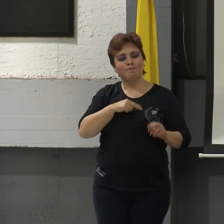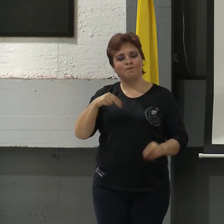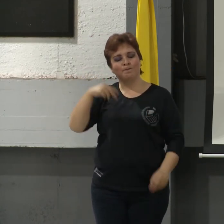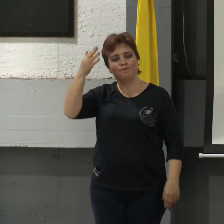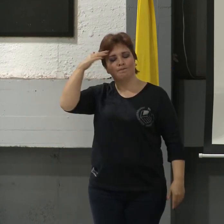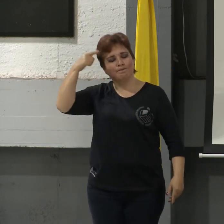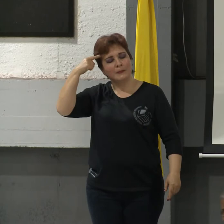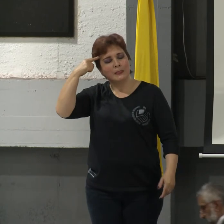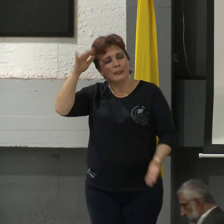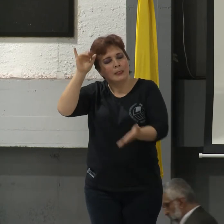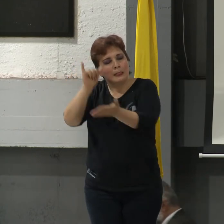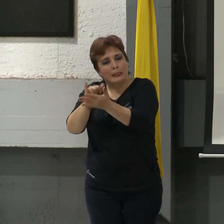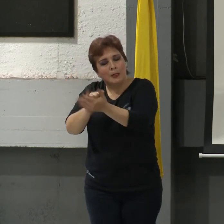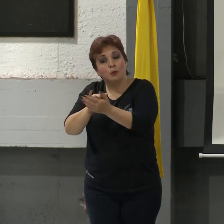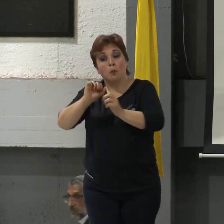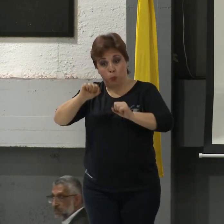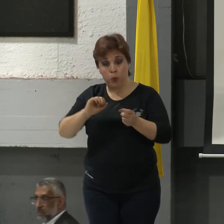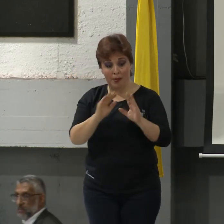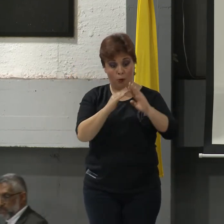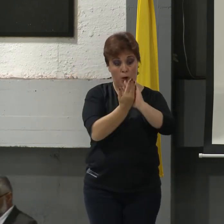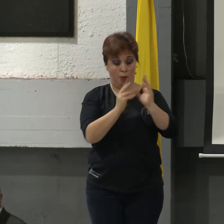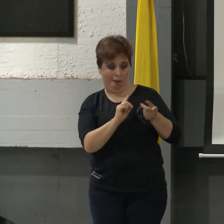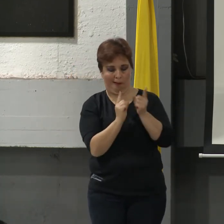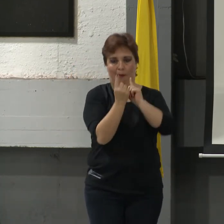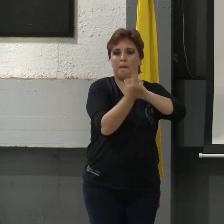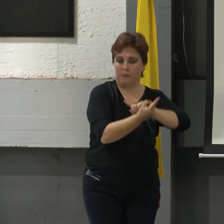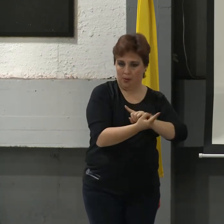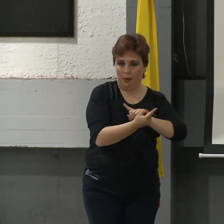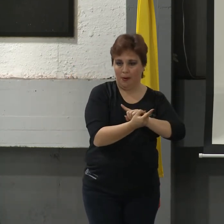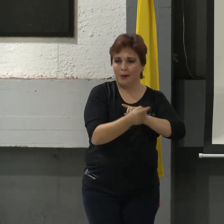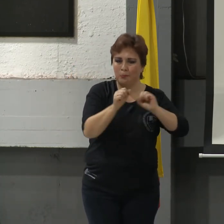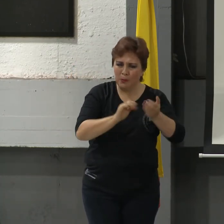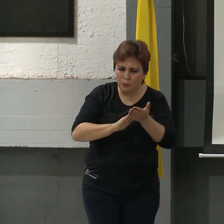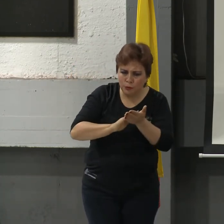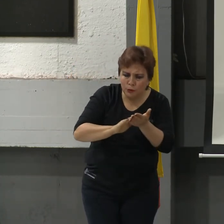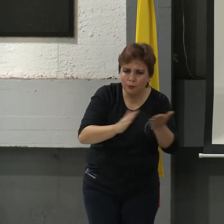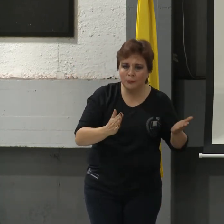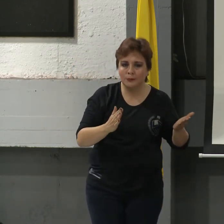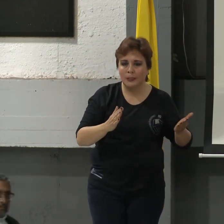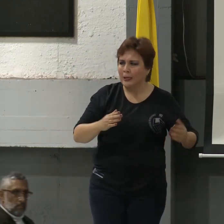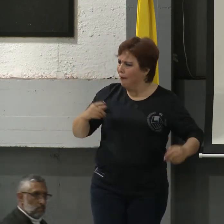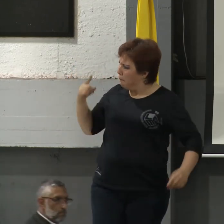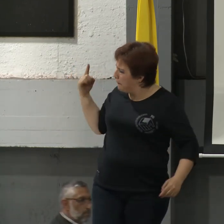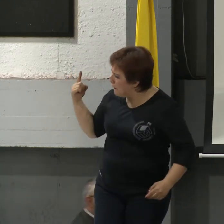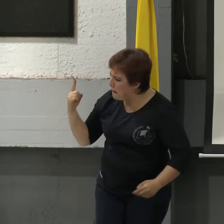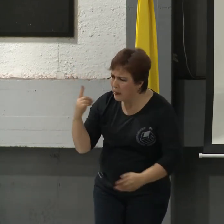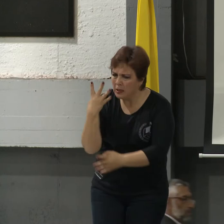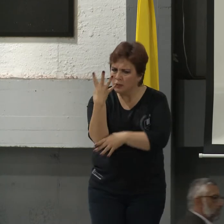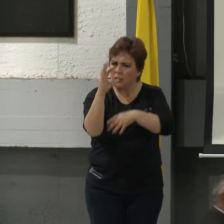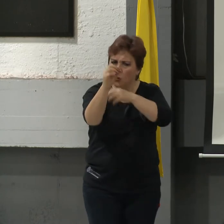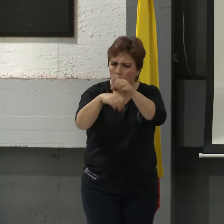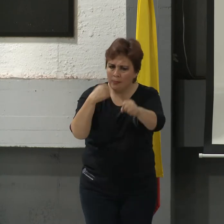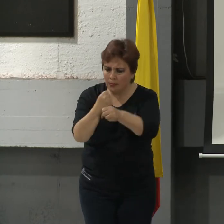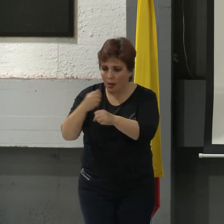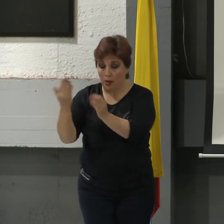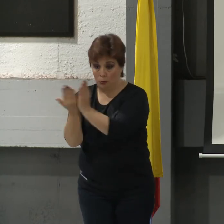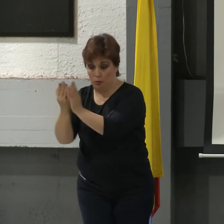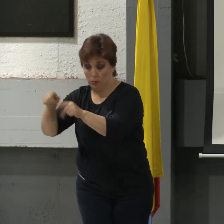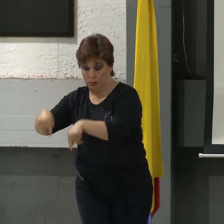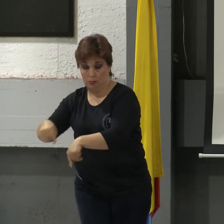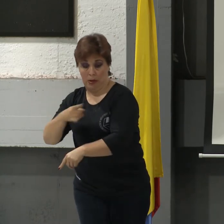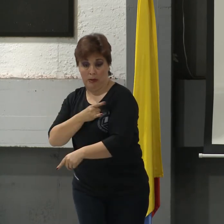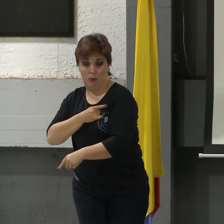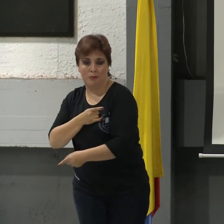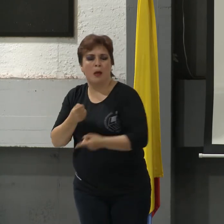importantes en esa dirección que estos 50 años de la licenciatura que estos 50 años de la sección del